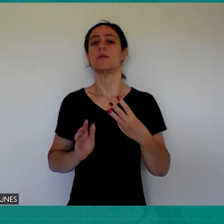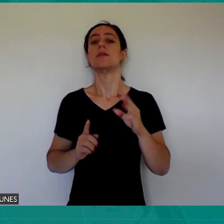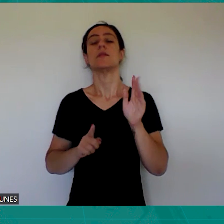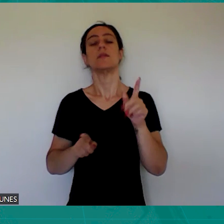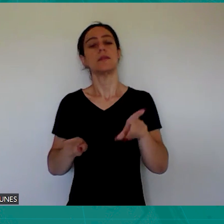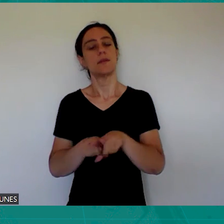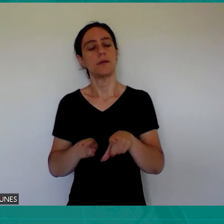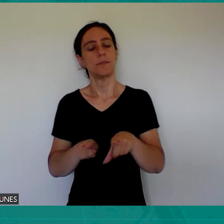havia